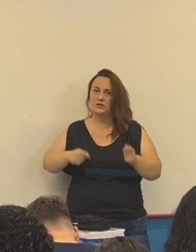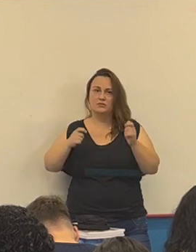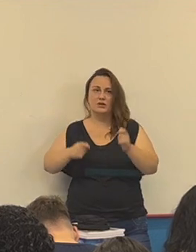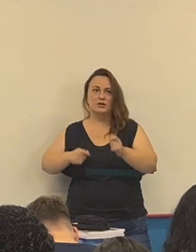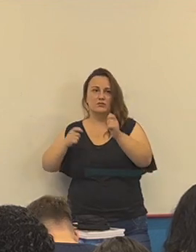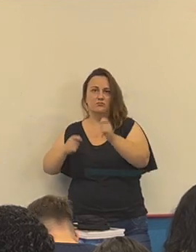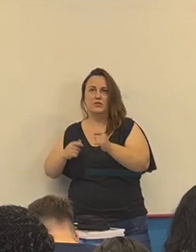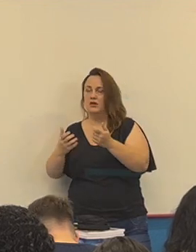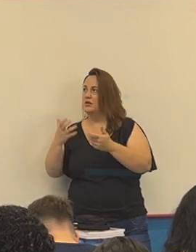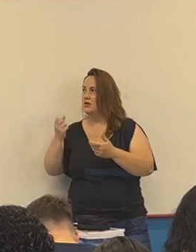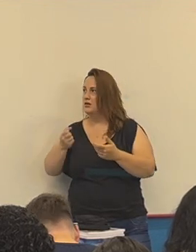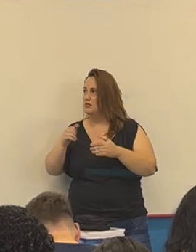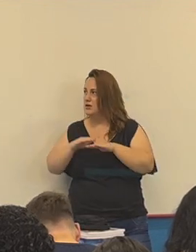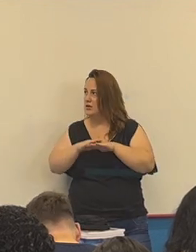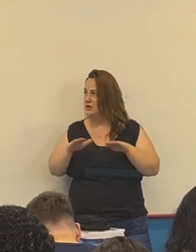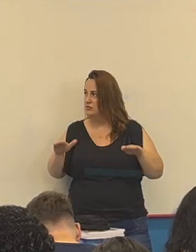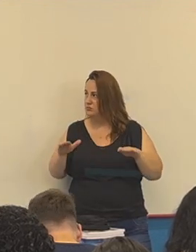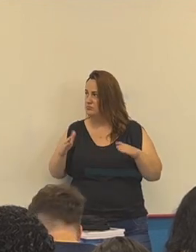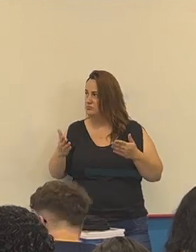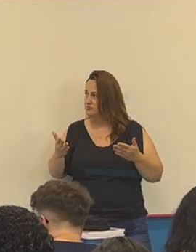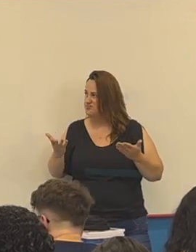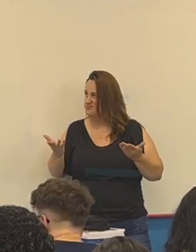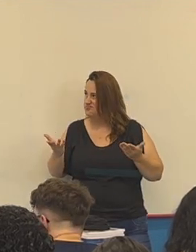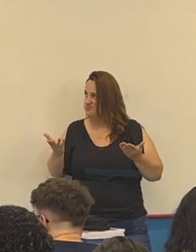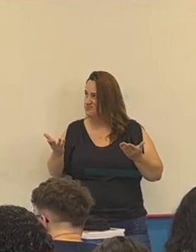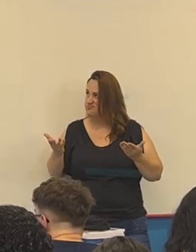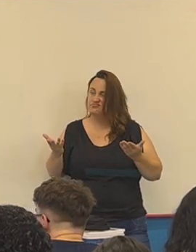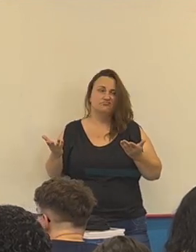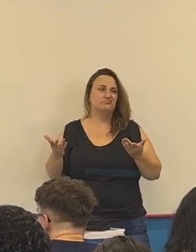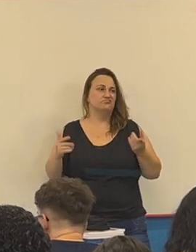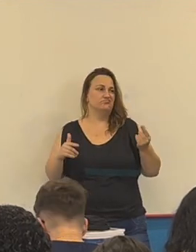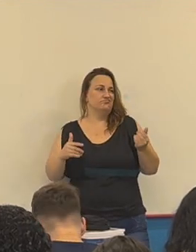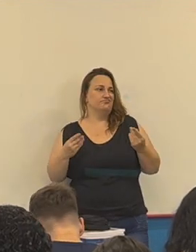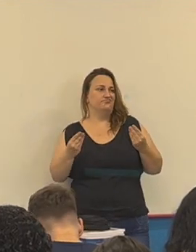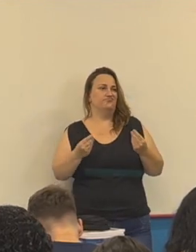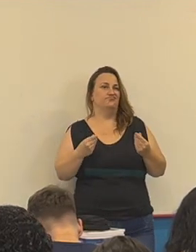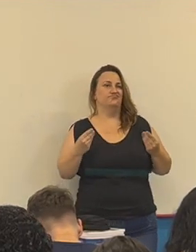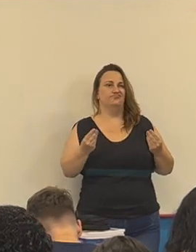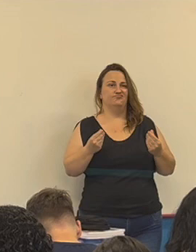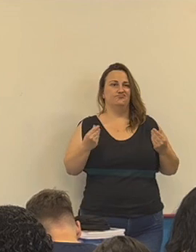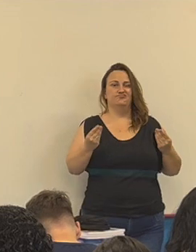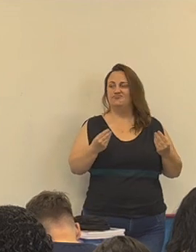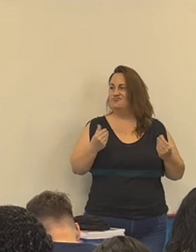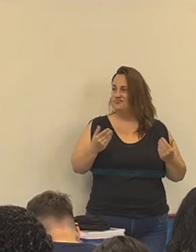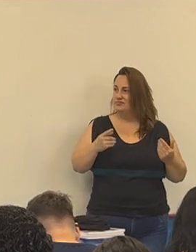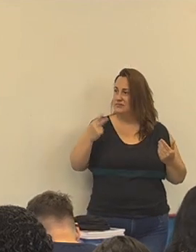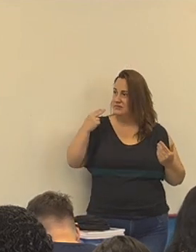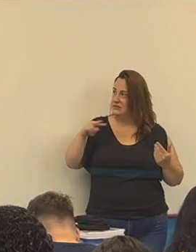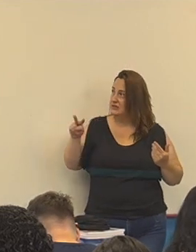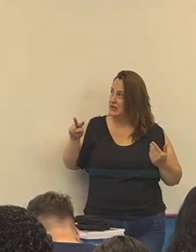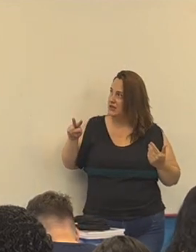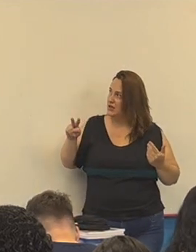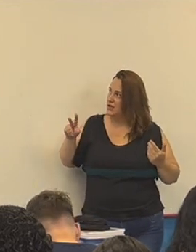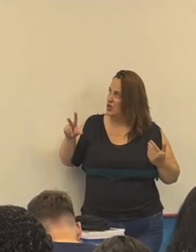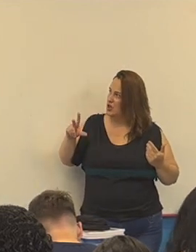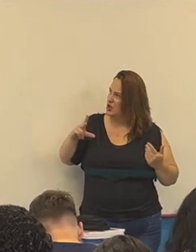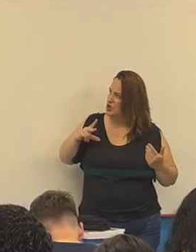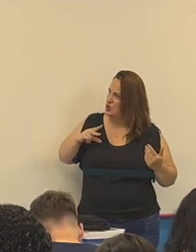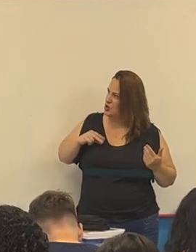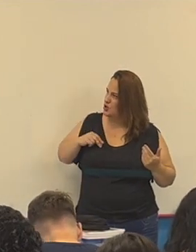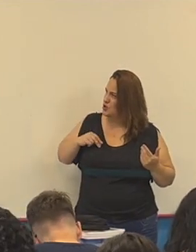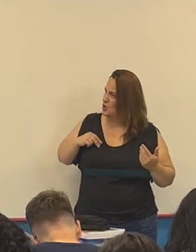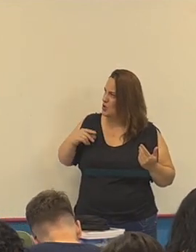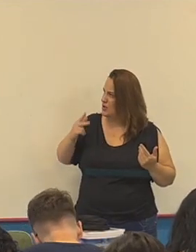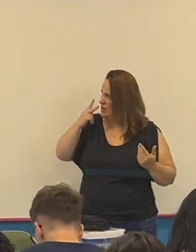pintadinha de branco, com um chãozinho maravilhoso. Ia ficar sem graça, entendeu? Então, para mim, isso, cara, cheio.